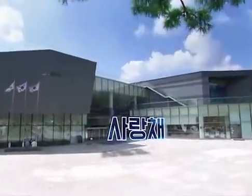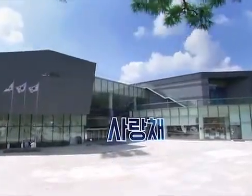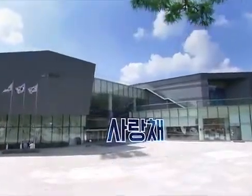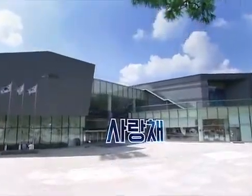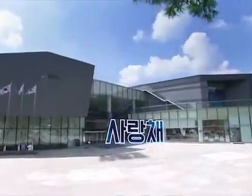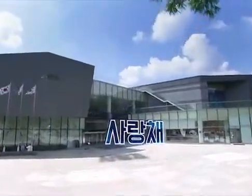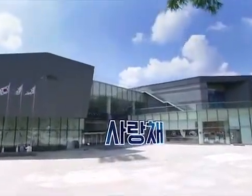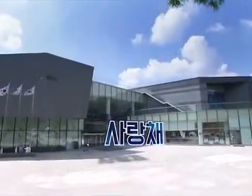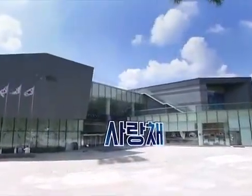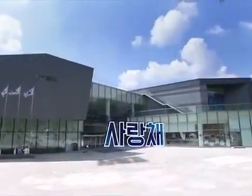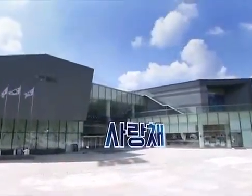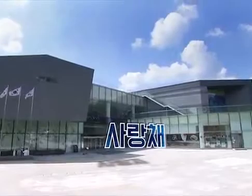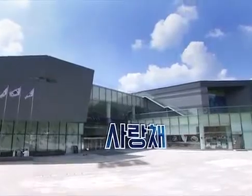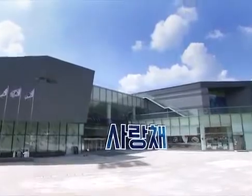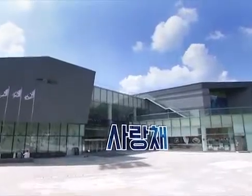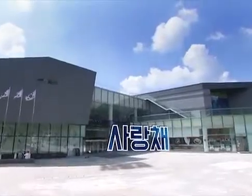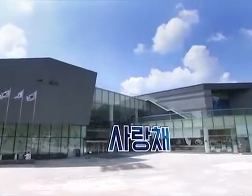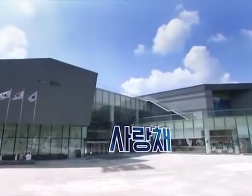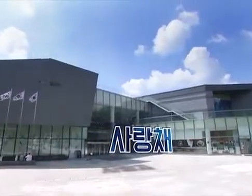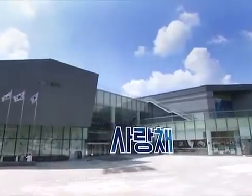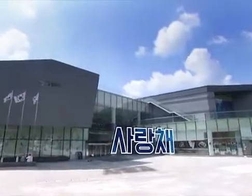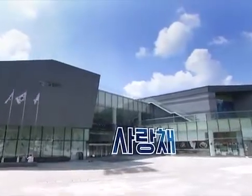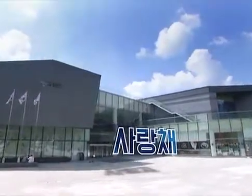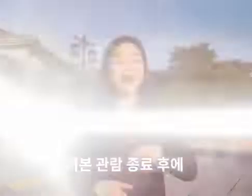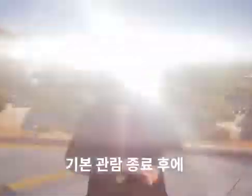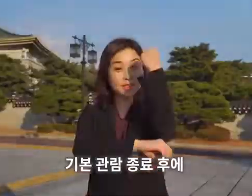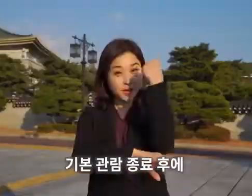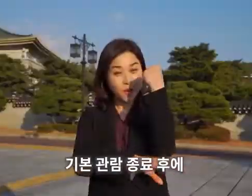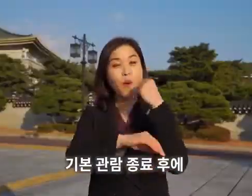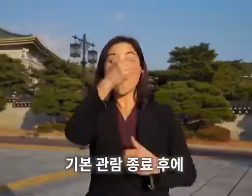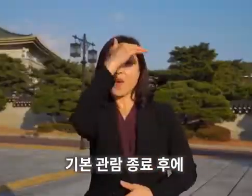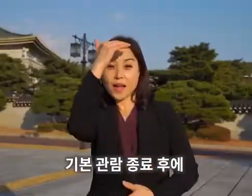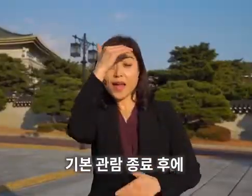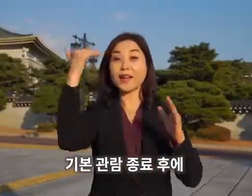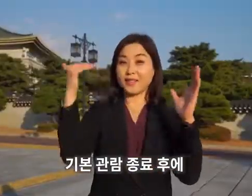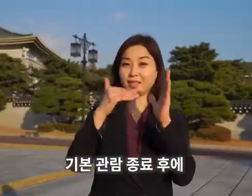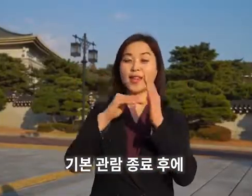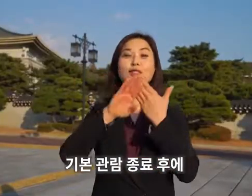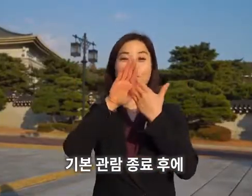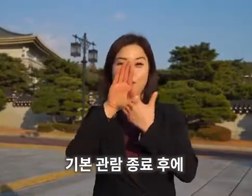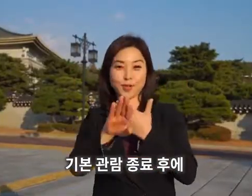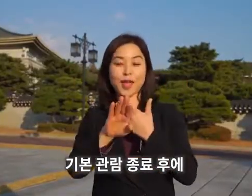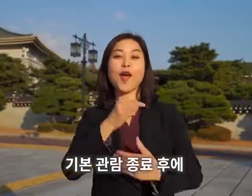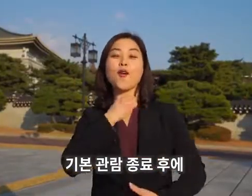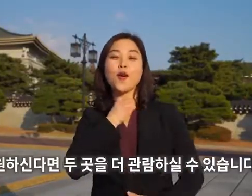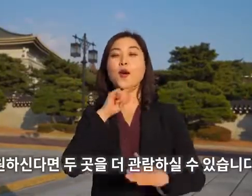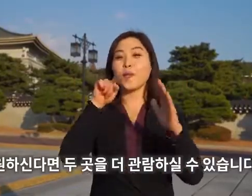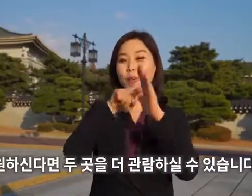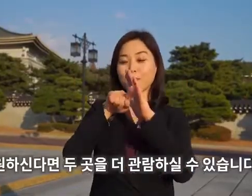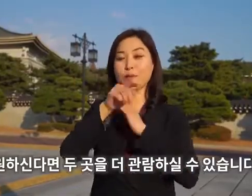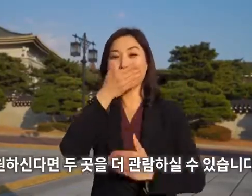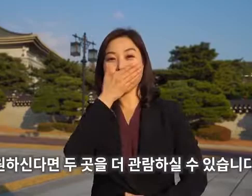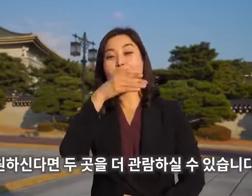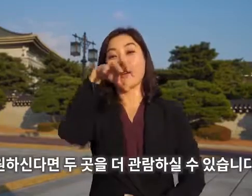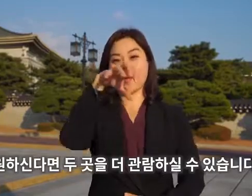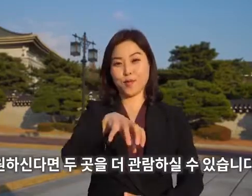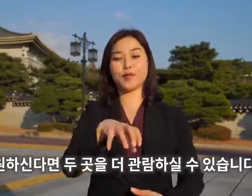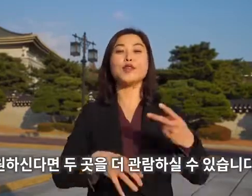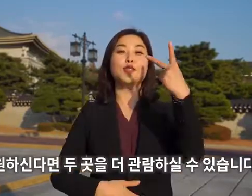2층짜리 건물 앞에 사랑채라는 자막이 떠있다. 기본 관람 종료 후에 원하신다면 2곳을 더